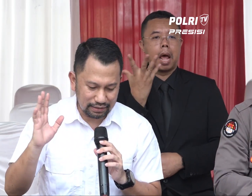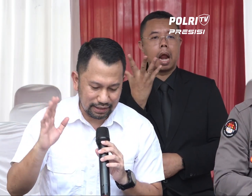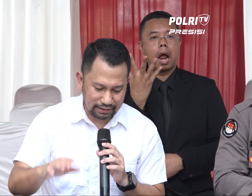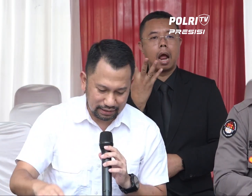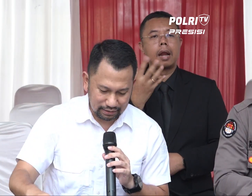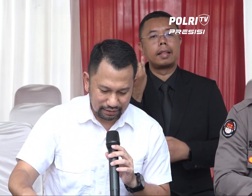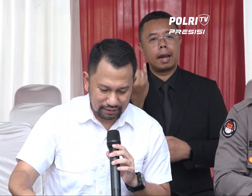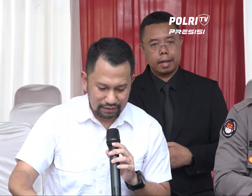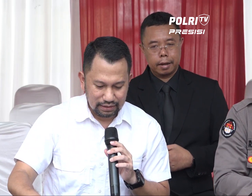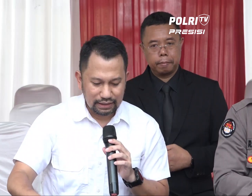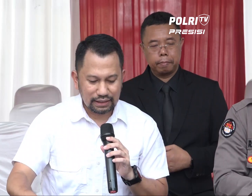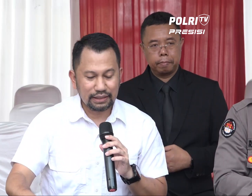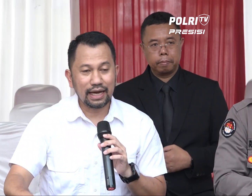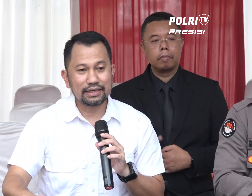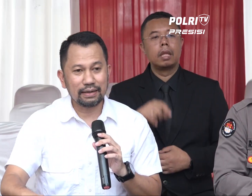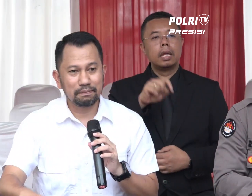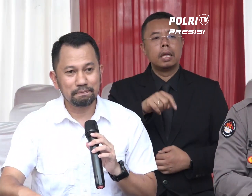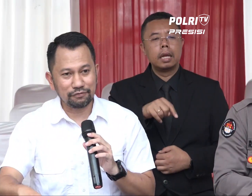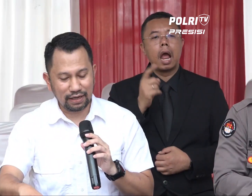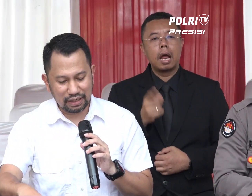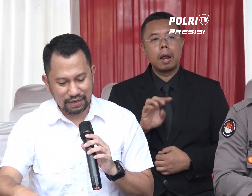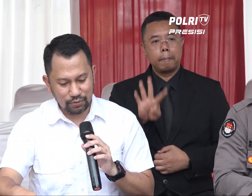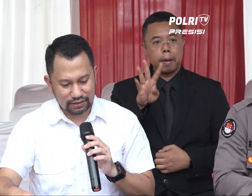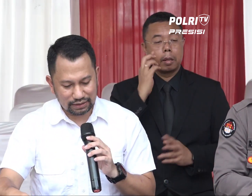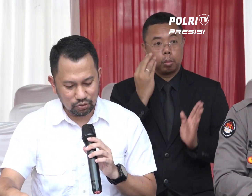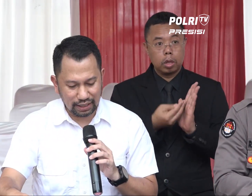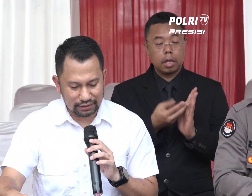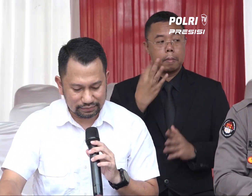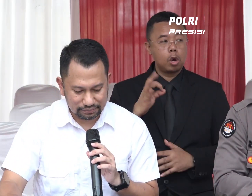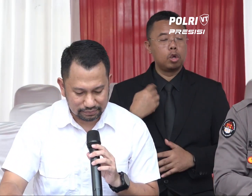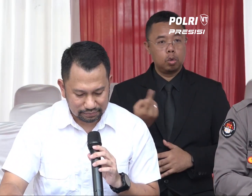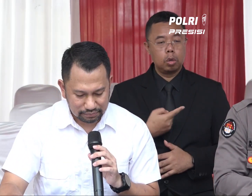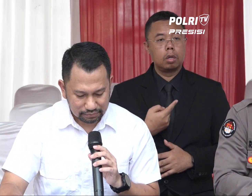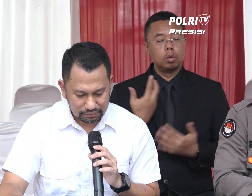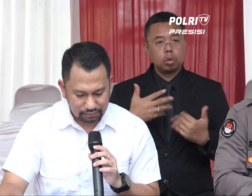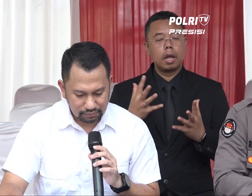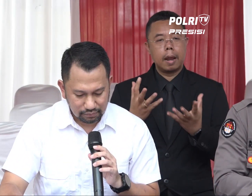Semarang dan terakhir. Ini ada 4 fakta baru yang kita temukan.